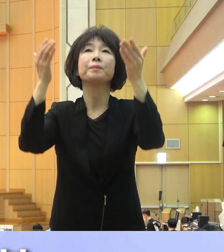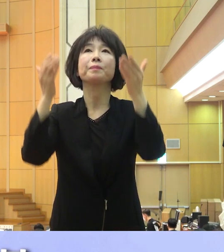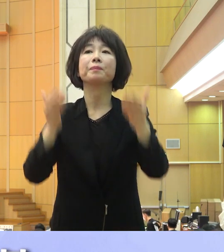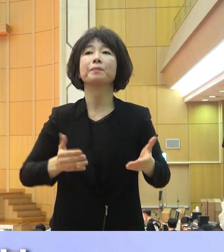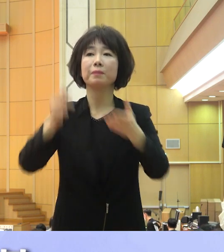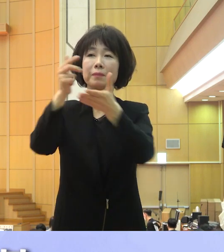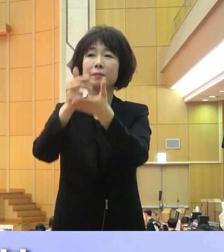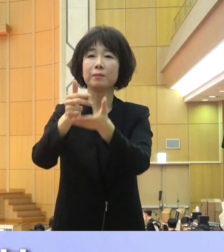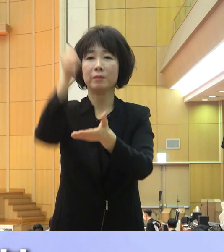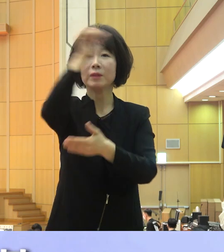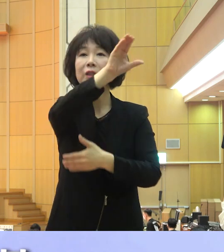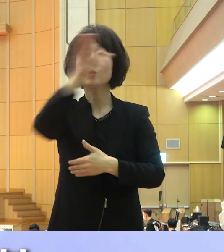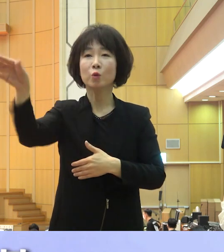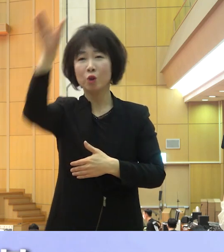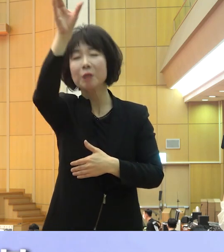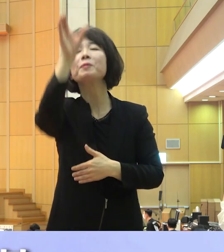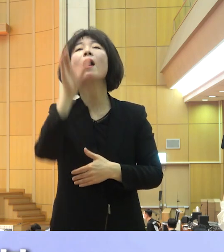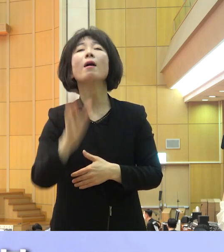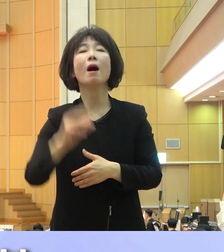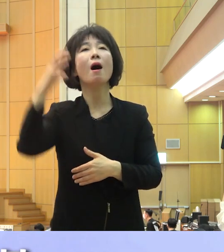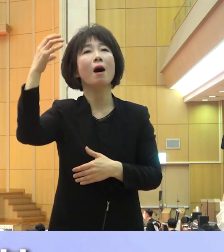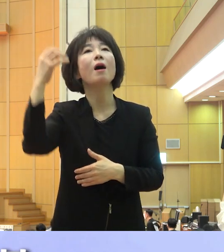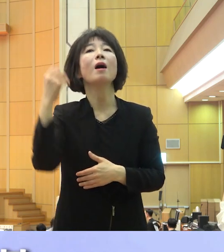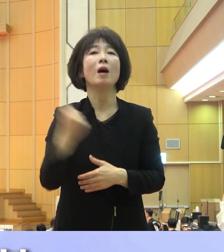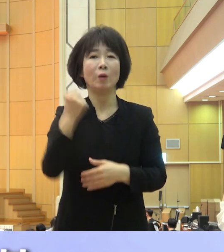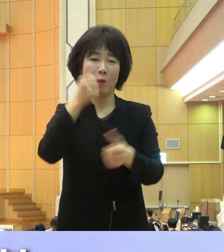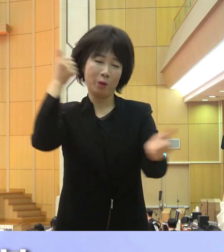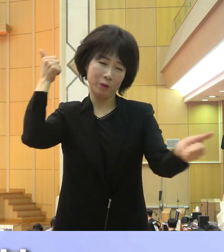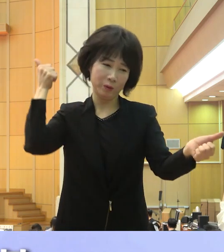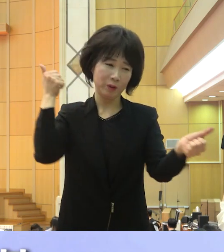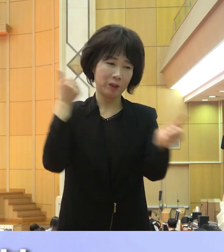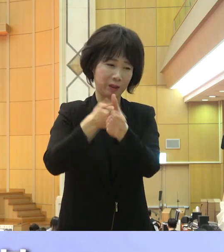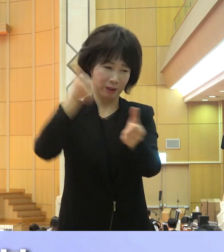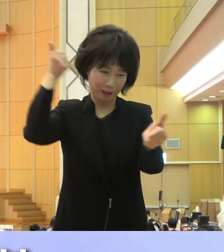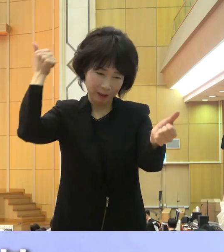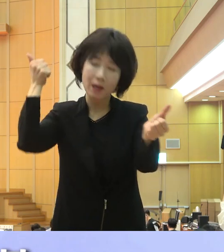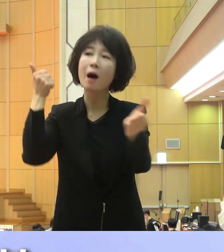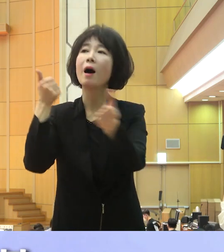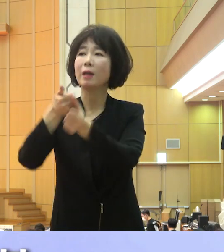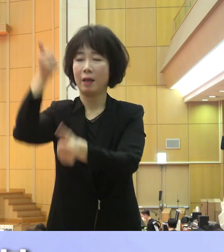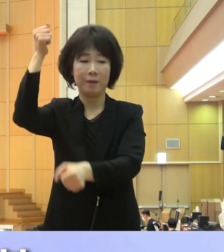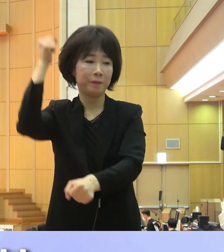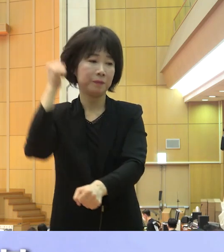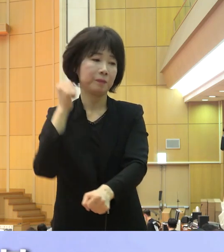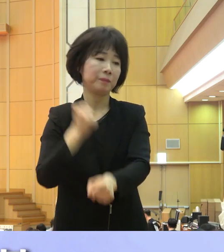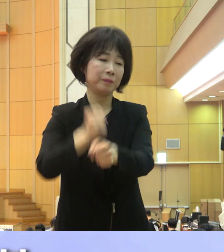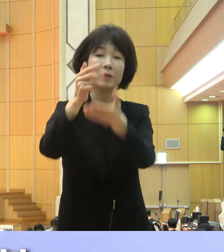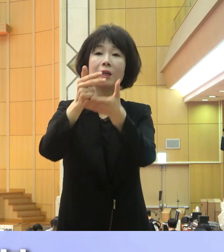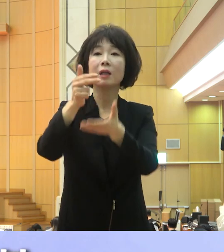구원받네. 주 십자가로 승리하네.